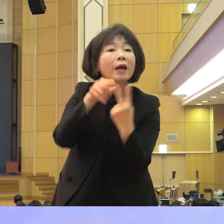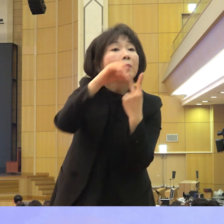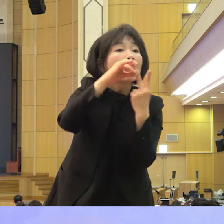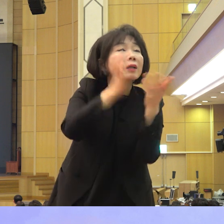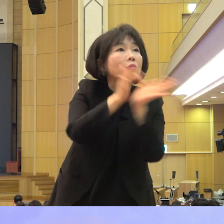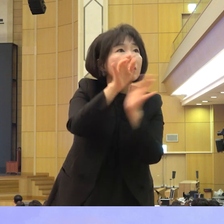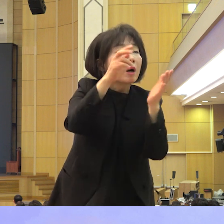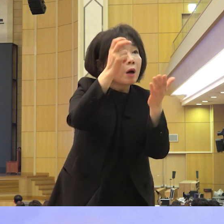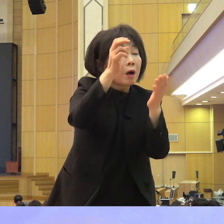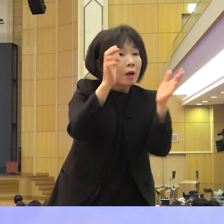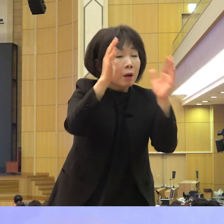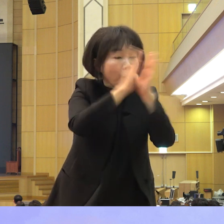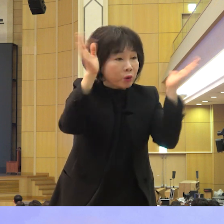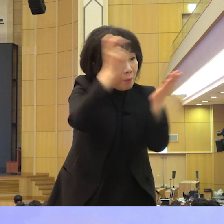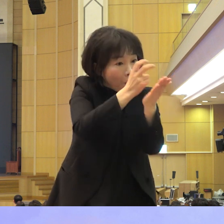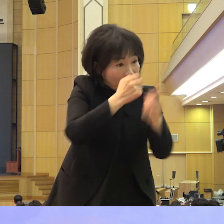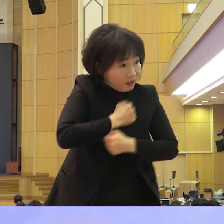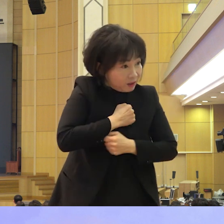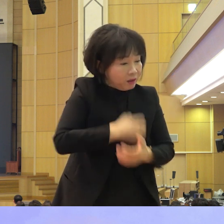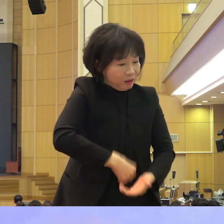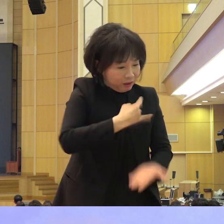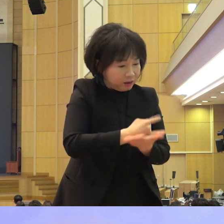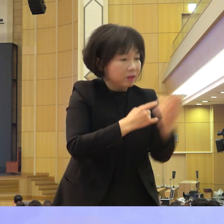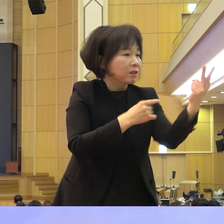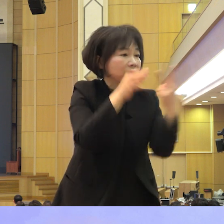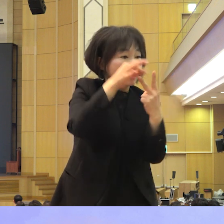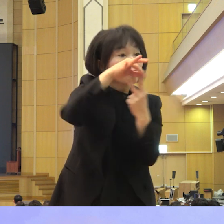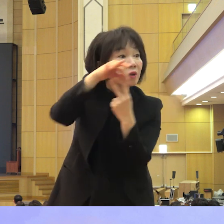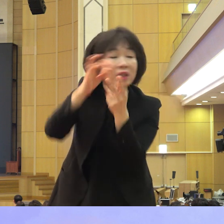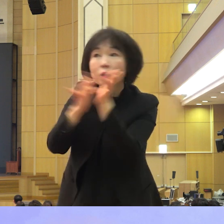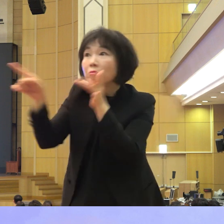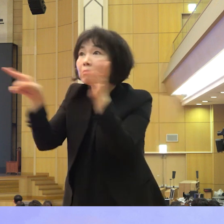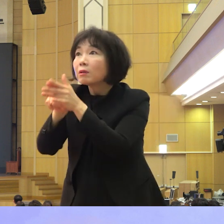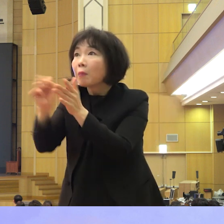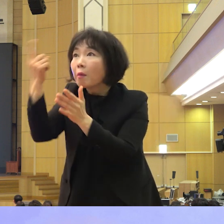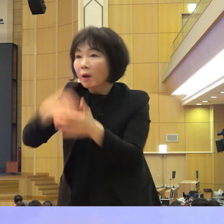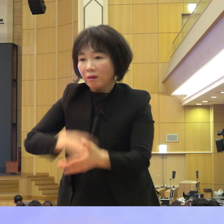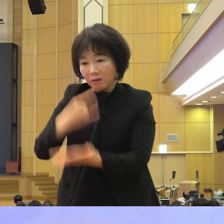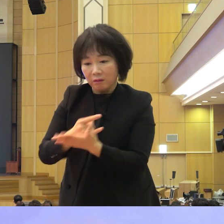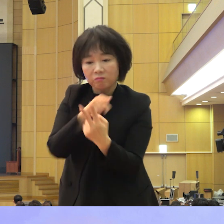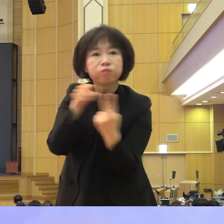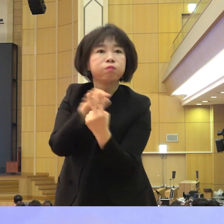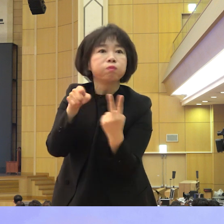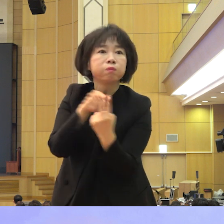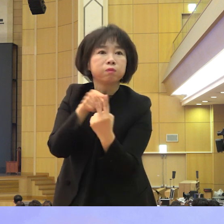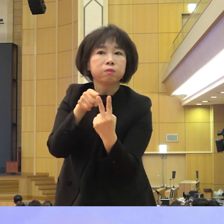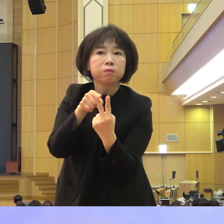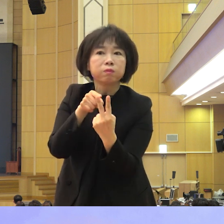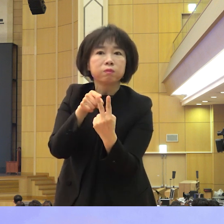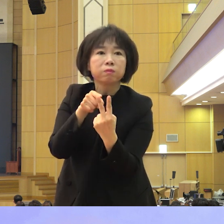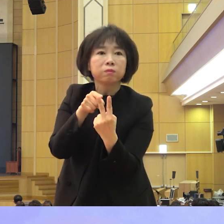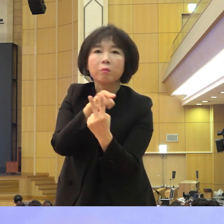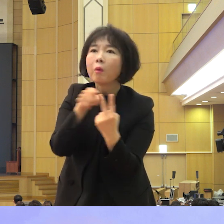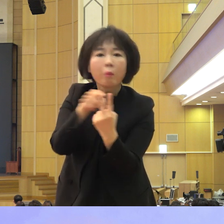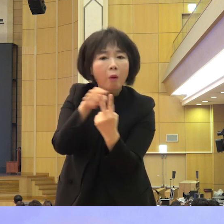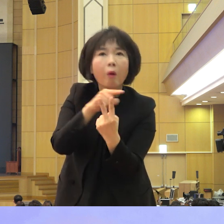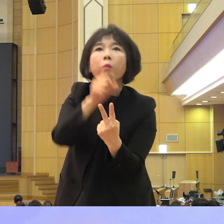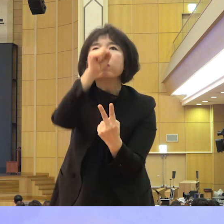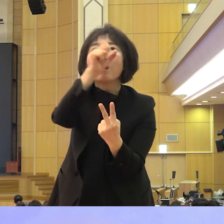의가 있는데, 그러면 10장 8절에 무엇을 말하느뇨? 지금 이건